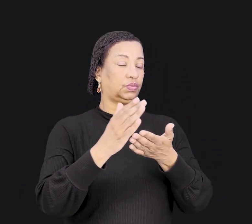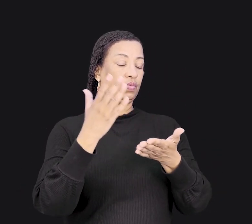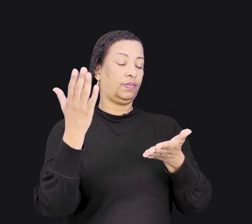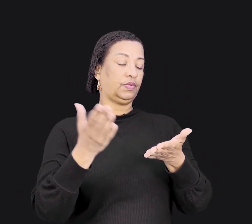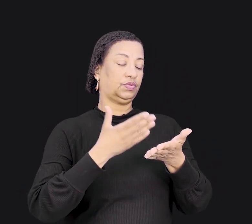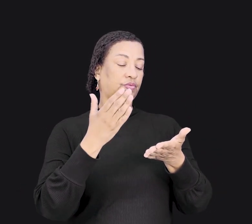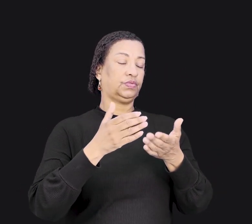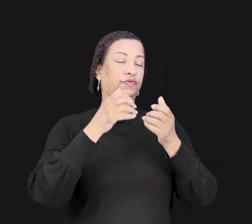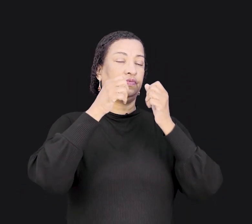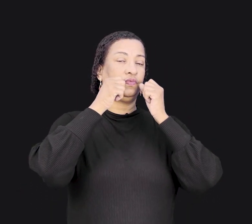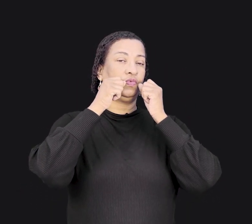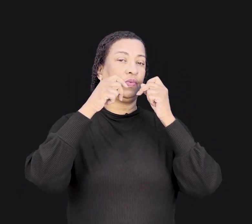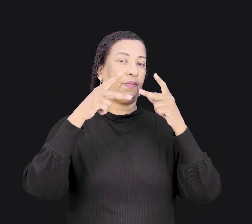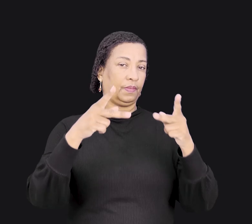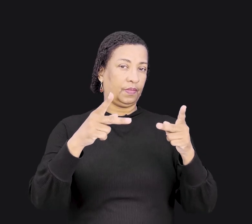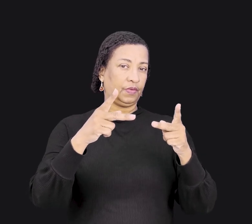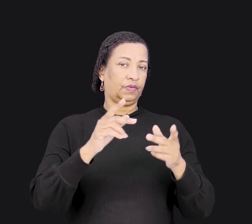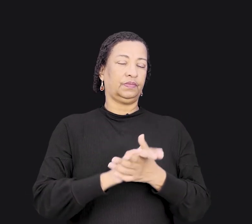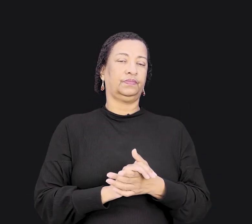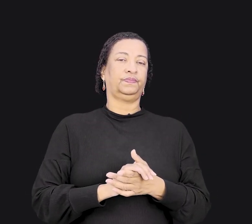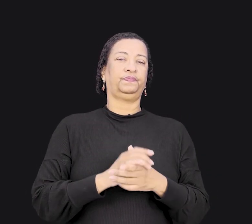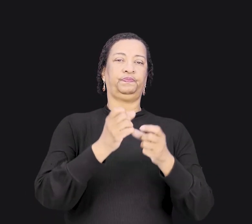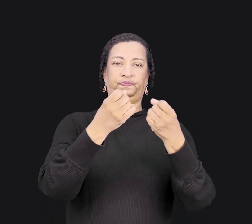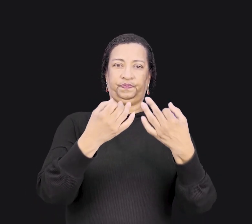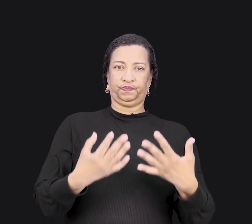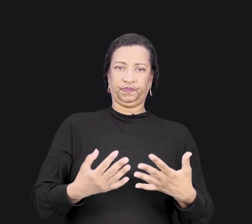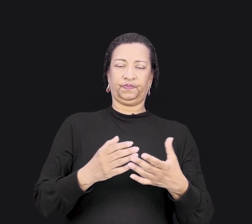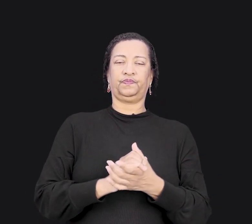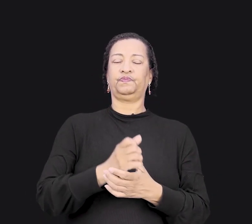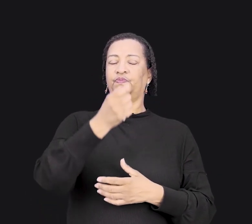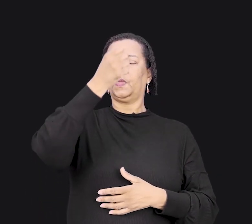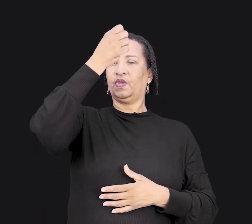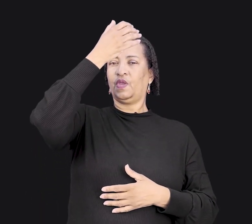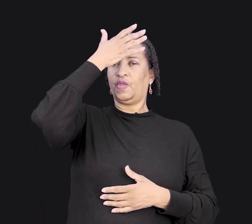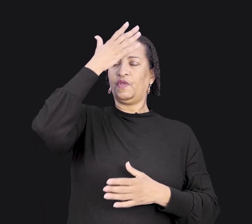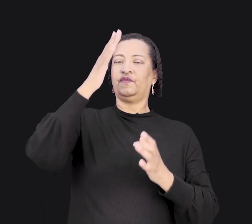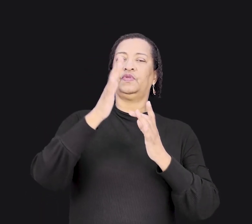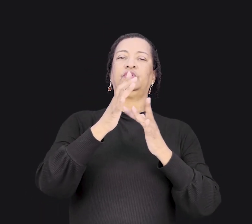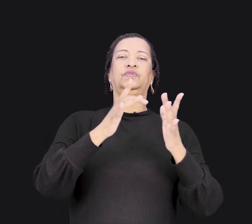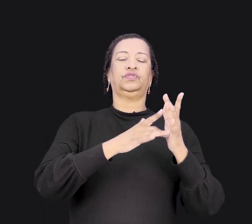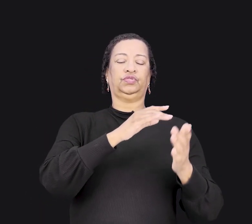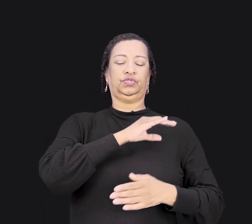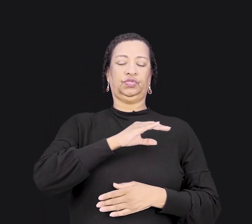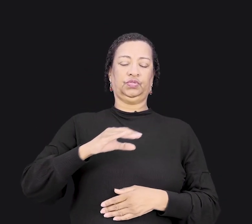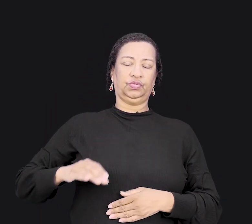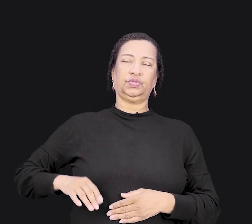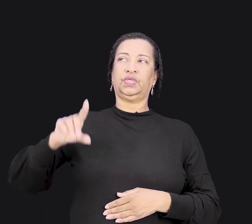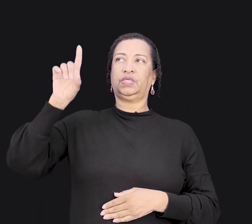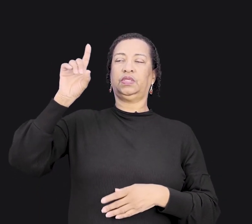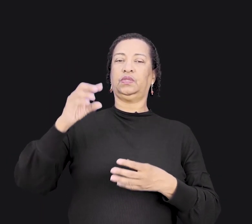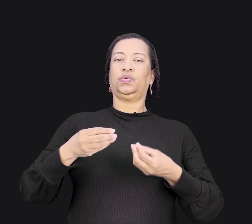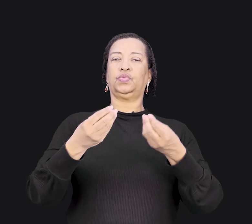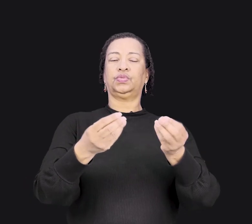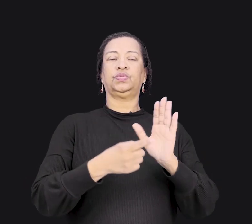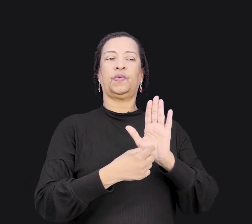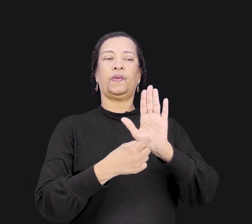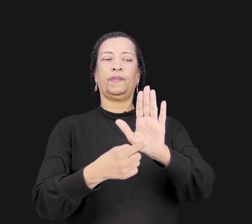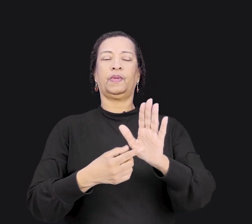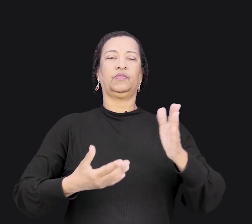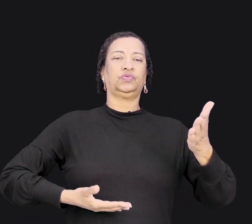do Apocalipse. Diz assim: Revelação de Jesus Cristo, que Deus lhe deu para mostrar aos seus servos o